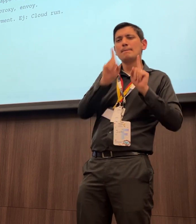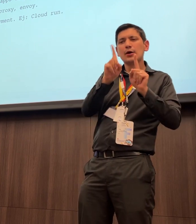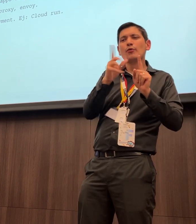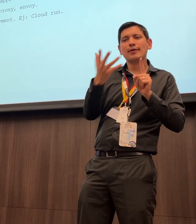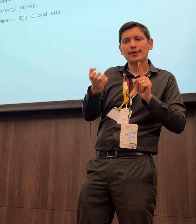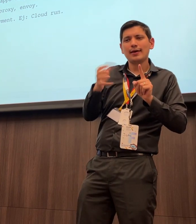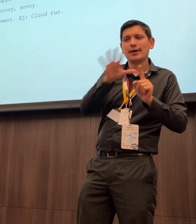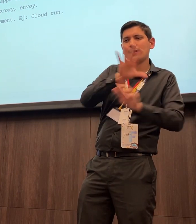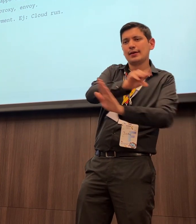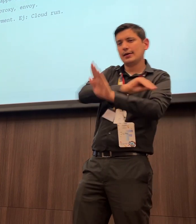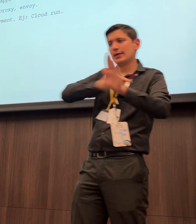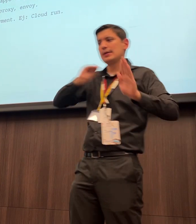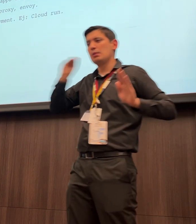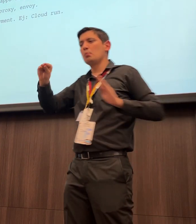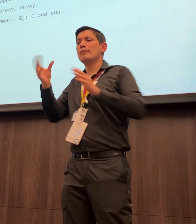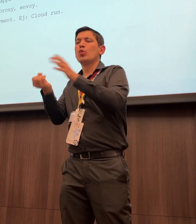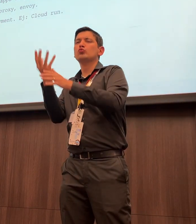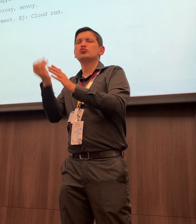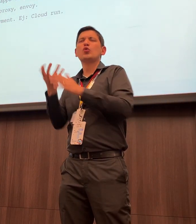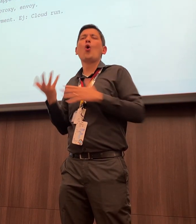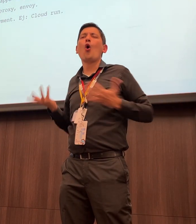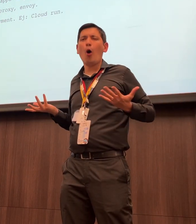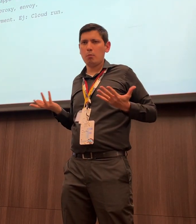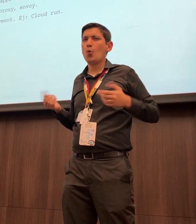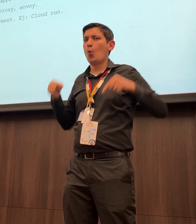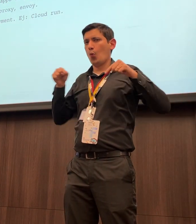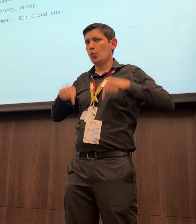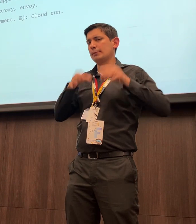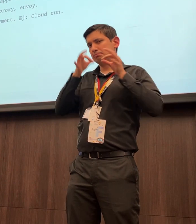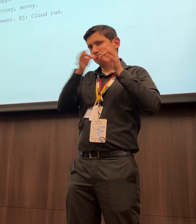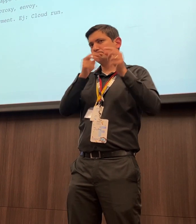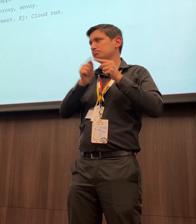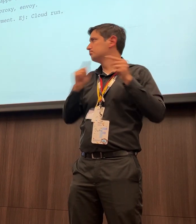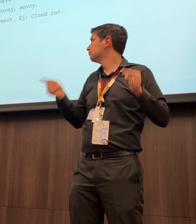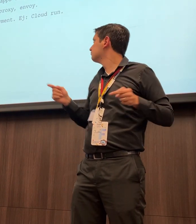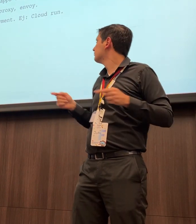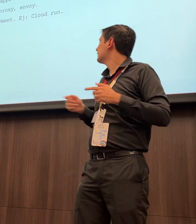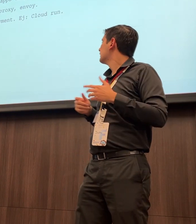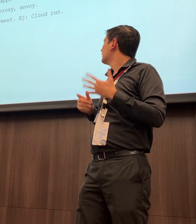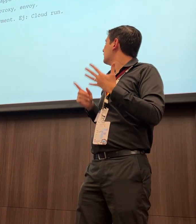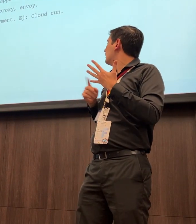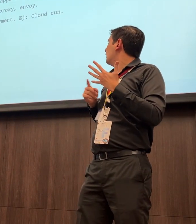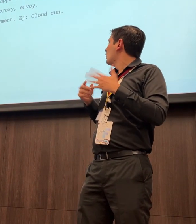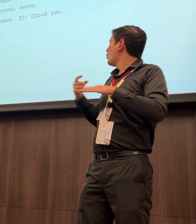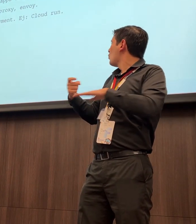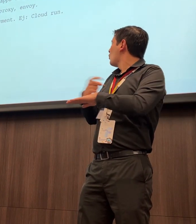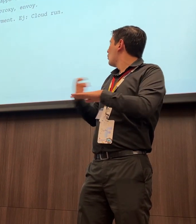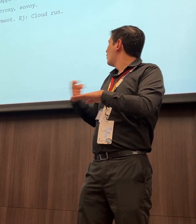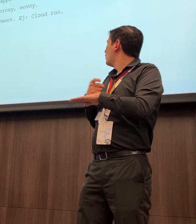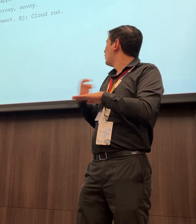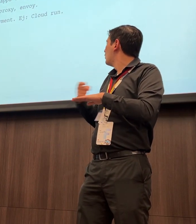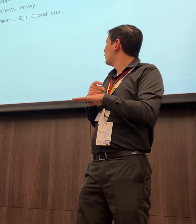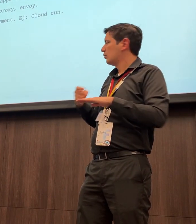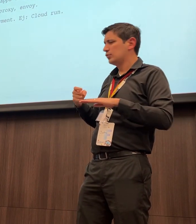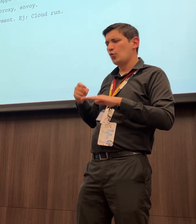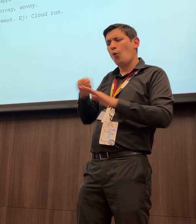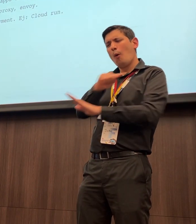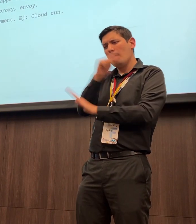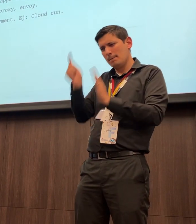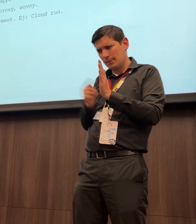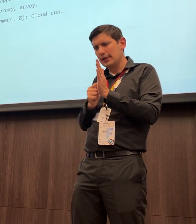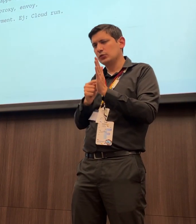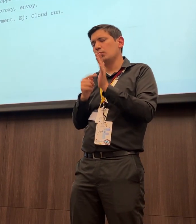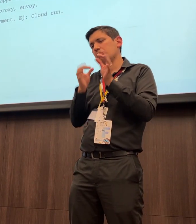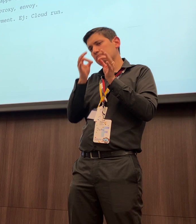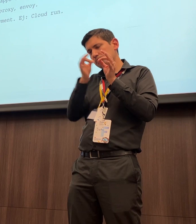llevarlo a producción, ¿no? Y lo que vamos a ver hoy es Google Cloud Run, que es una opción también de Google. Entonces cubrimos todo el stack de